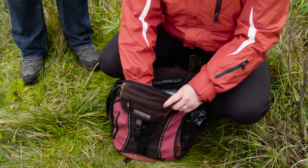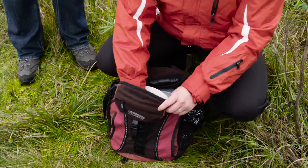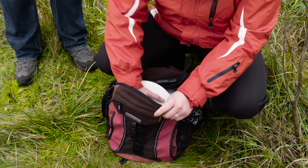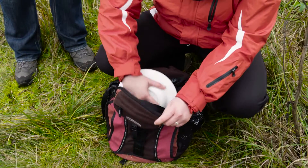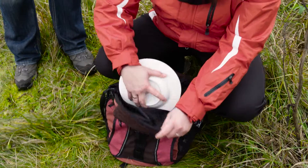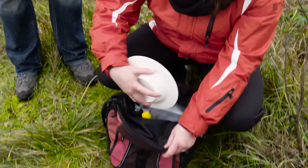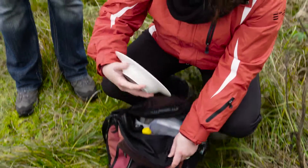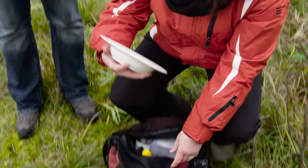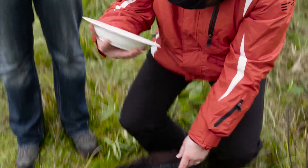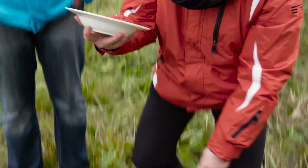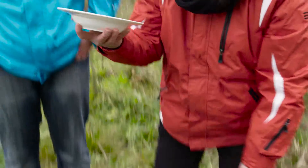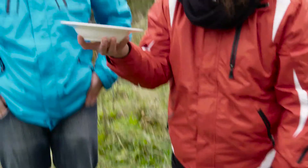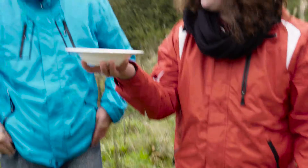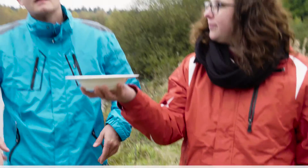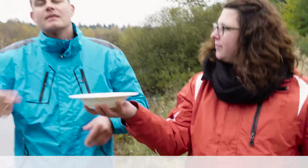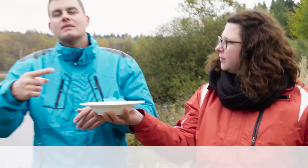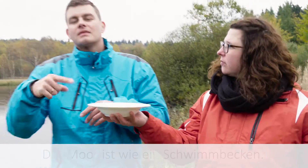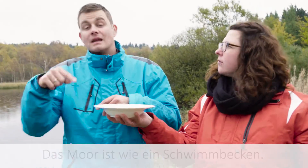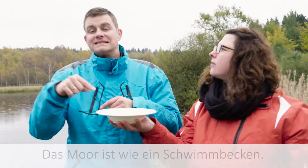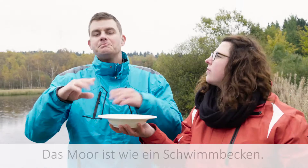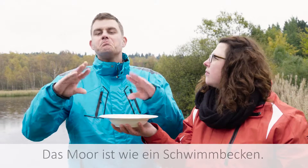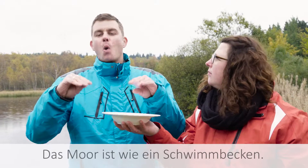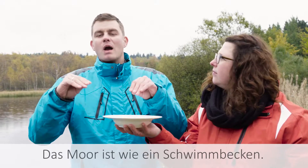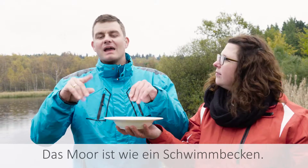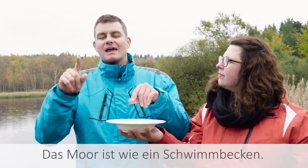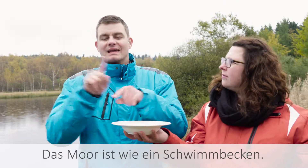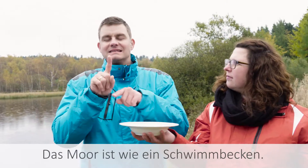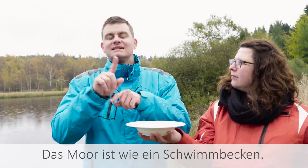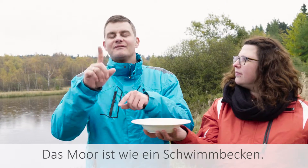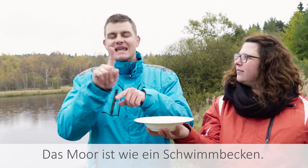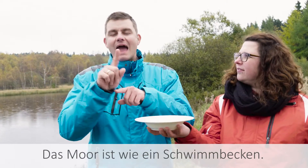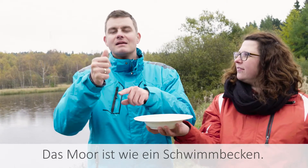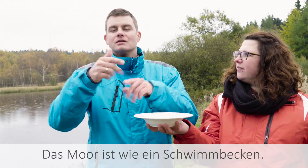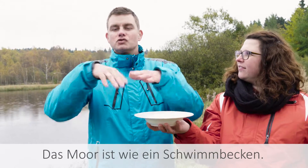Das Moor ist wie ein Schwimmbecken.